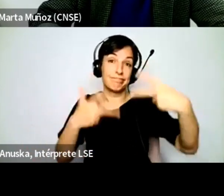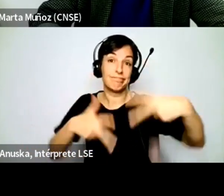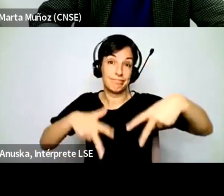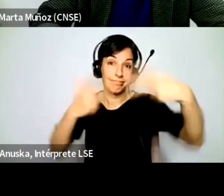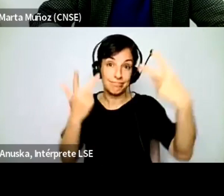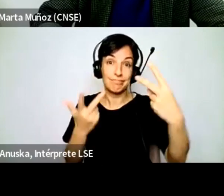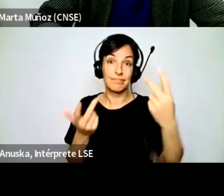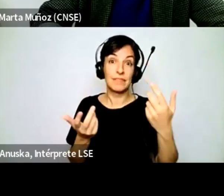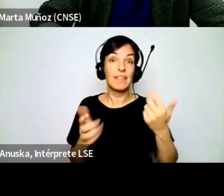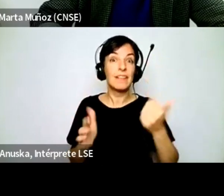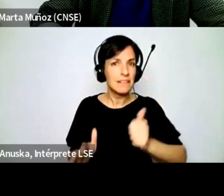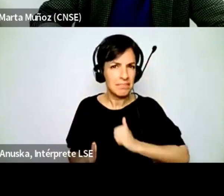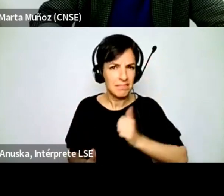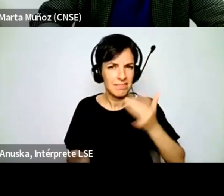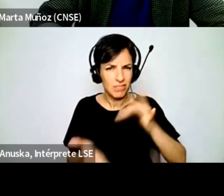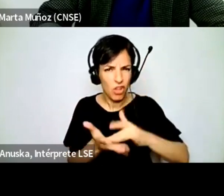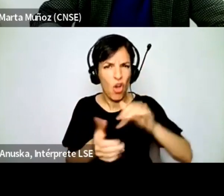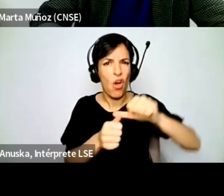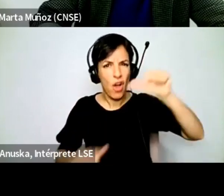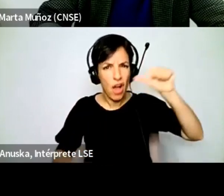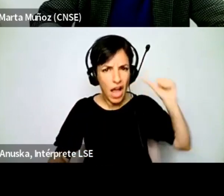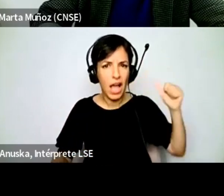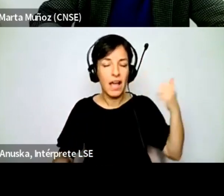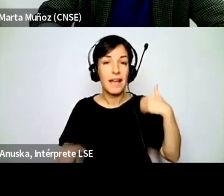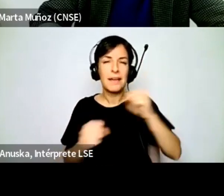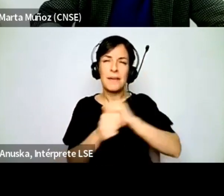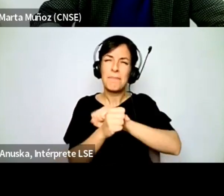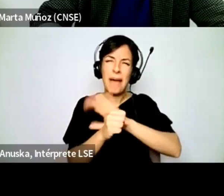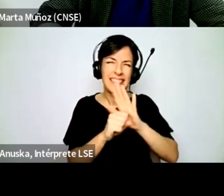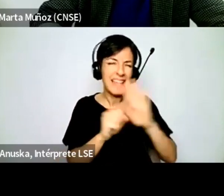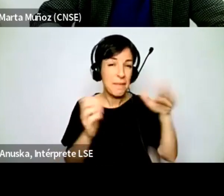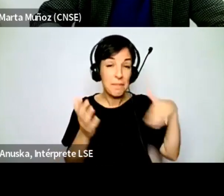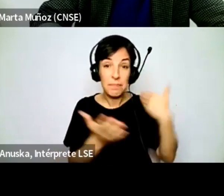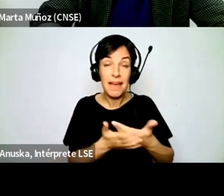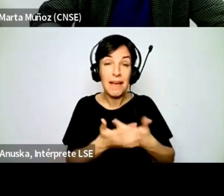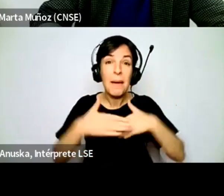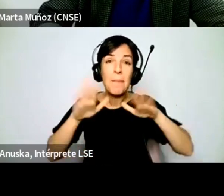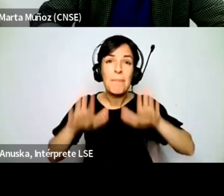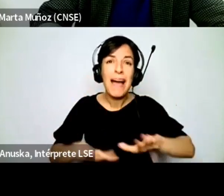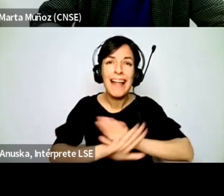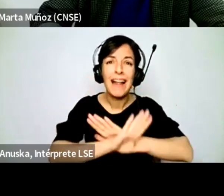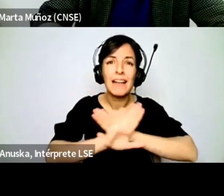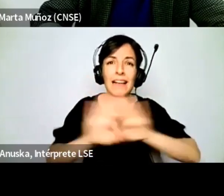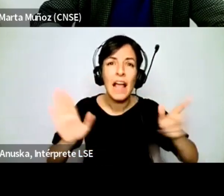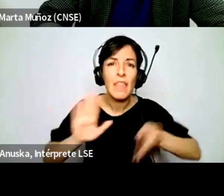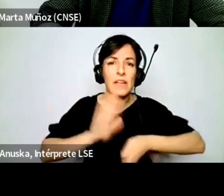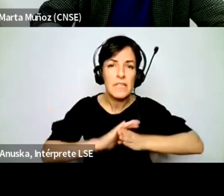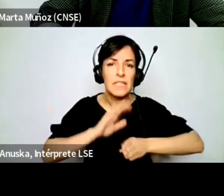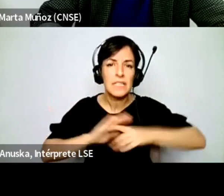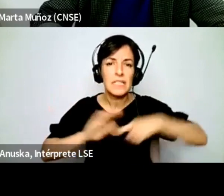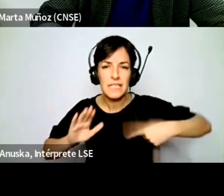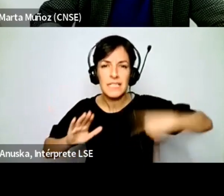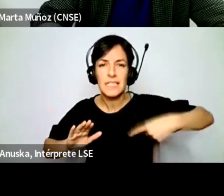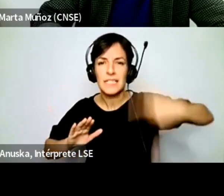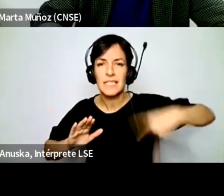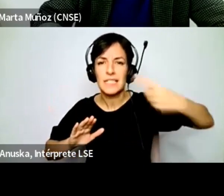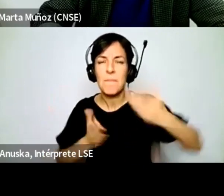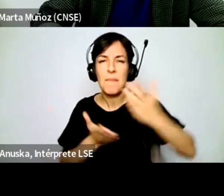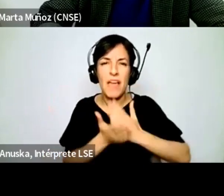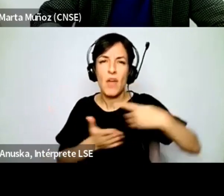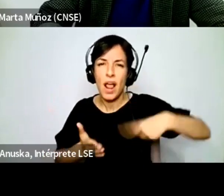videoconferencia, y de hecho las hemos estado haciendo durante toda la pandemia. No hemos parado ni un solo minuto de